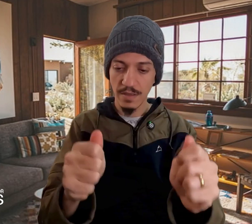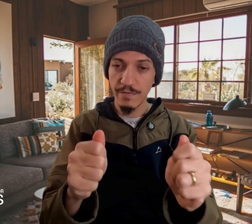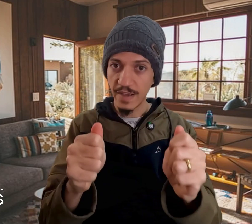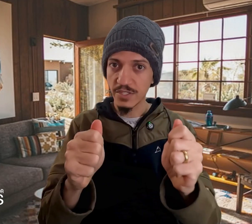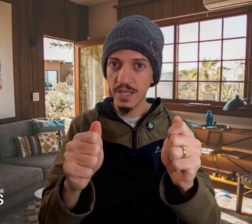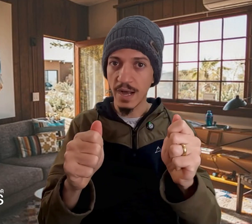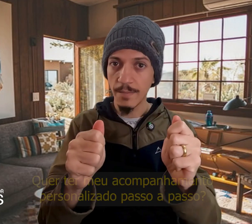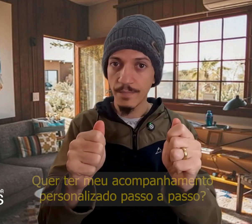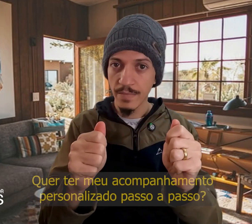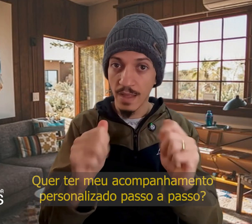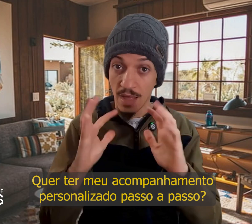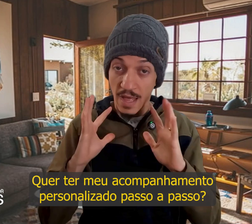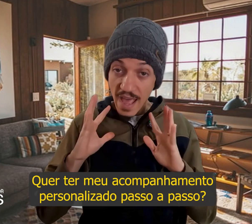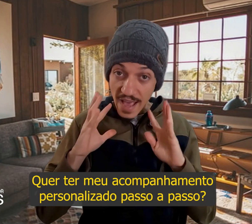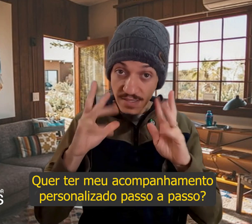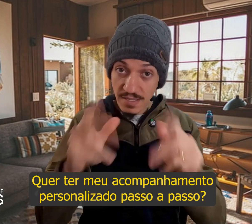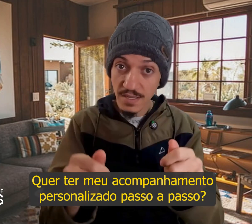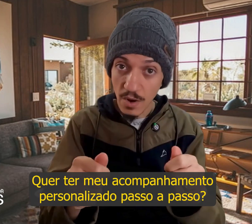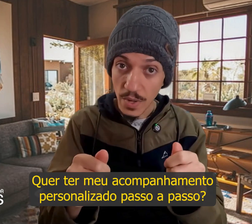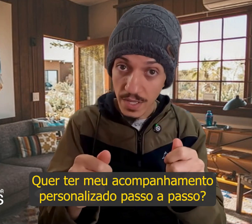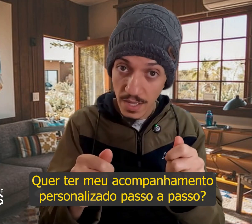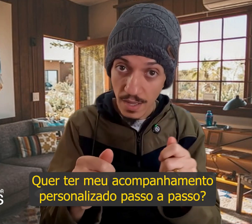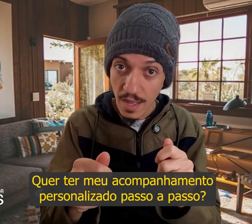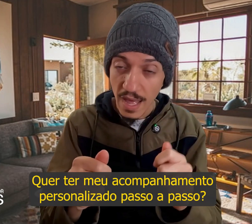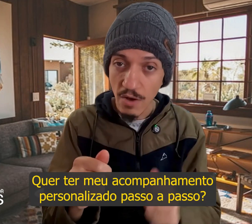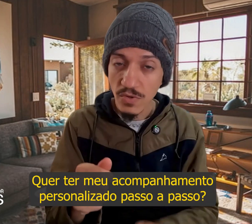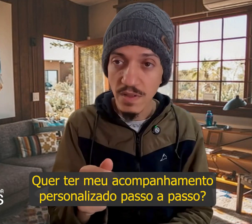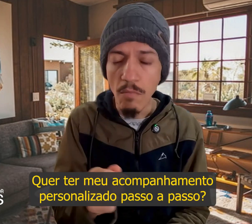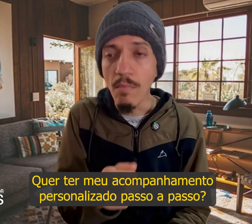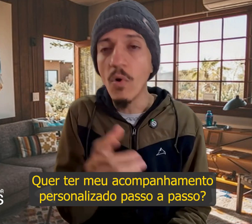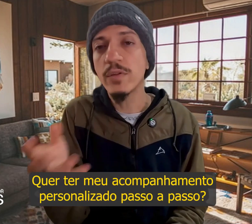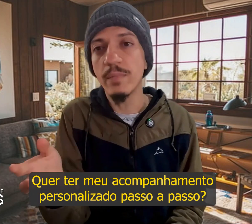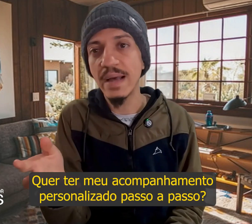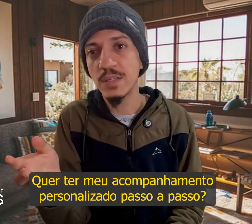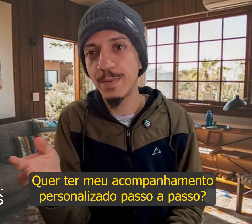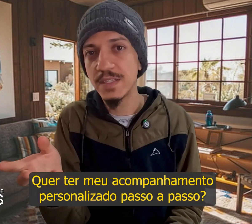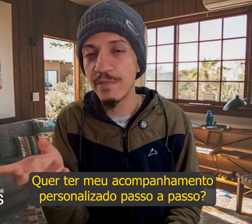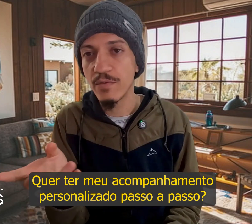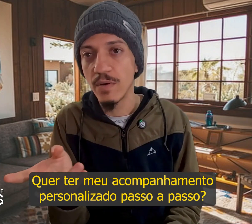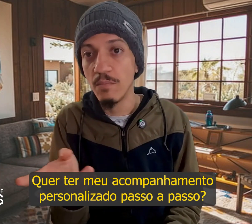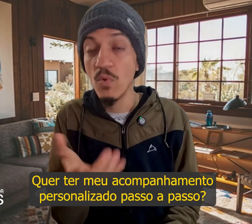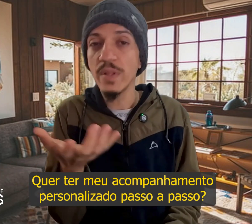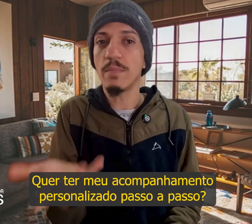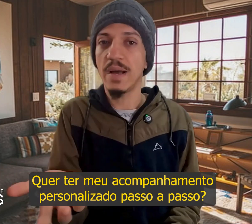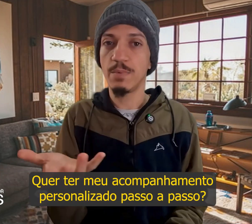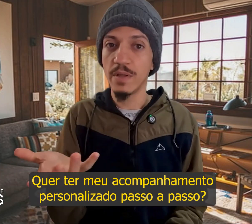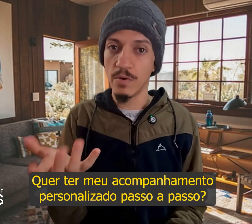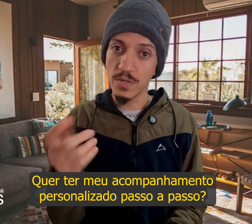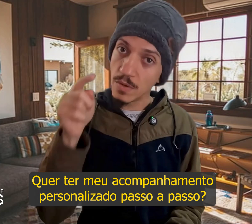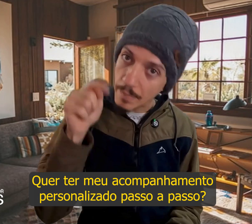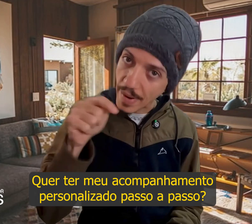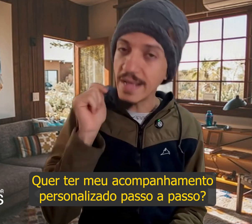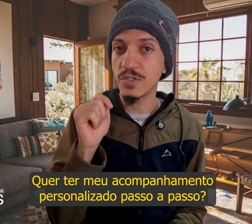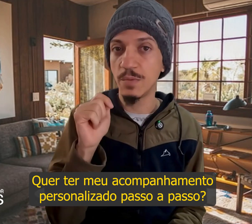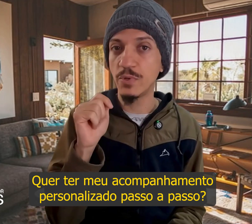fecha em A. Esse sinal aqui é um sinal muito mais específico, muito mais poderoso para esse tipo de